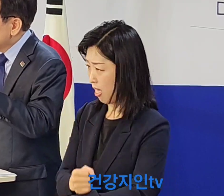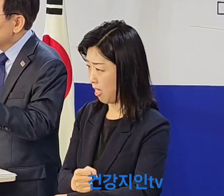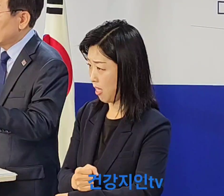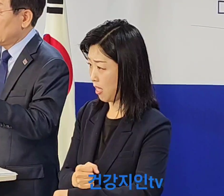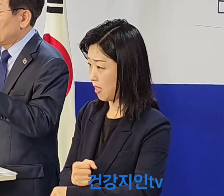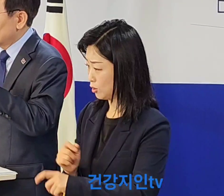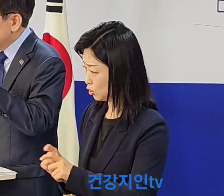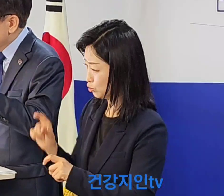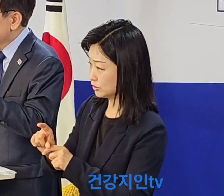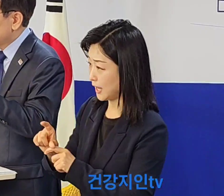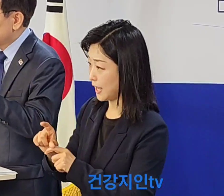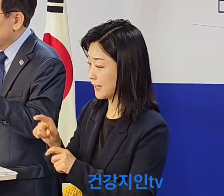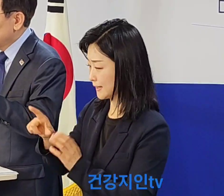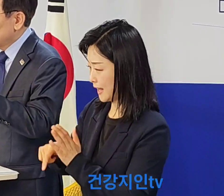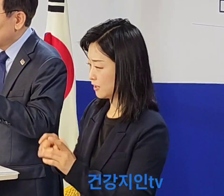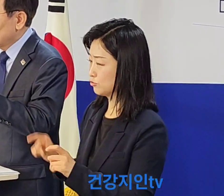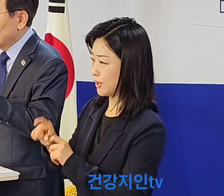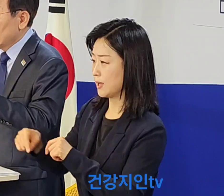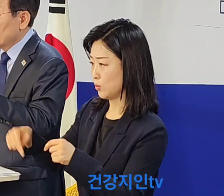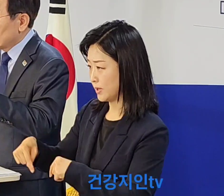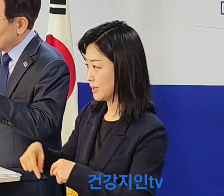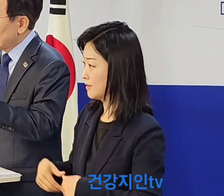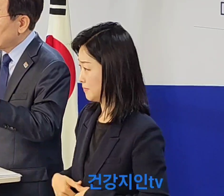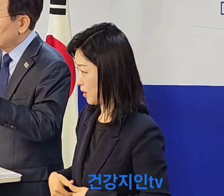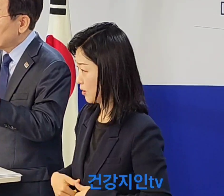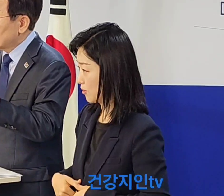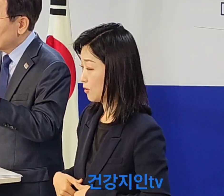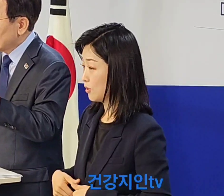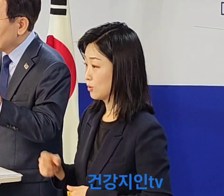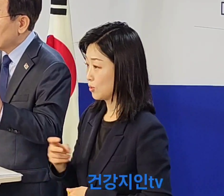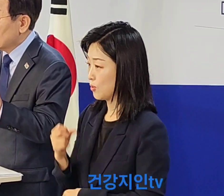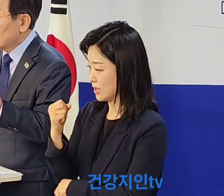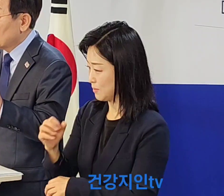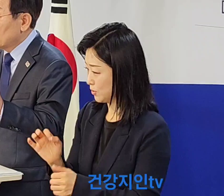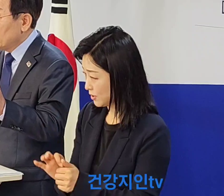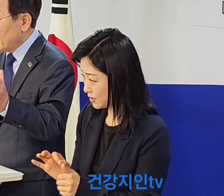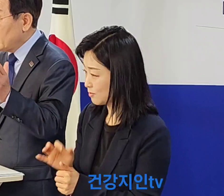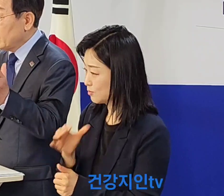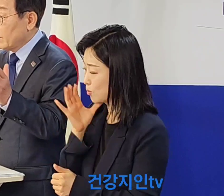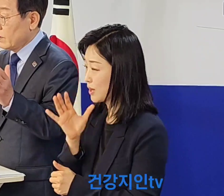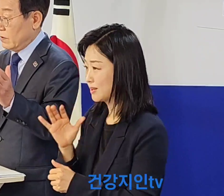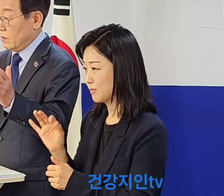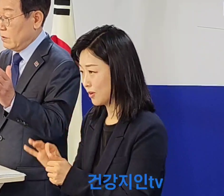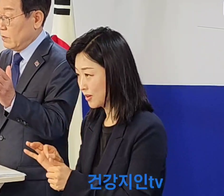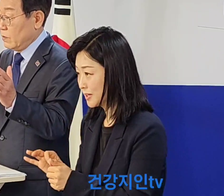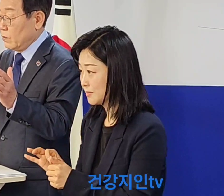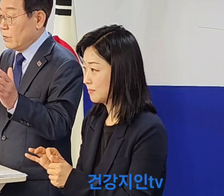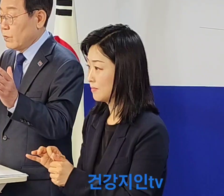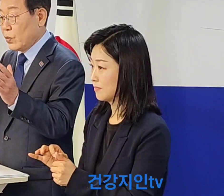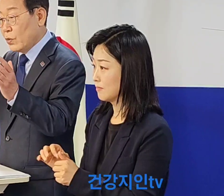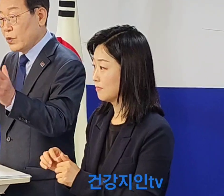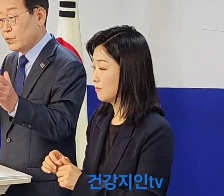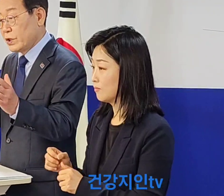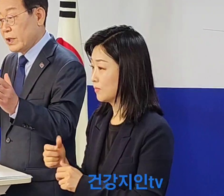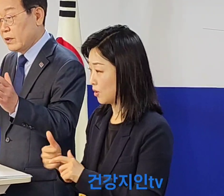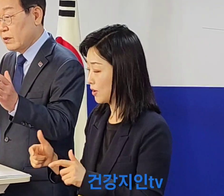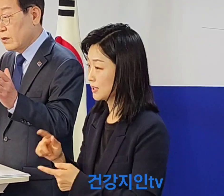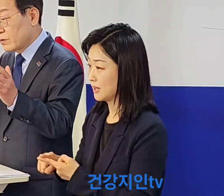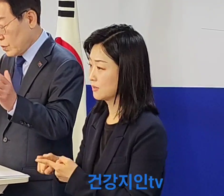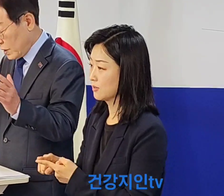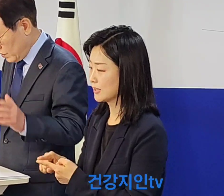또 추가적 과제는 그때 가서라도 구조개혁 문제는 논의하더라도 이미 합의된 거 보험료